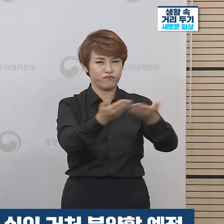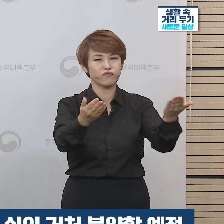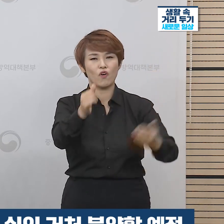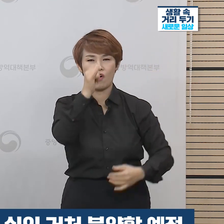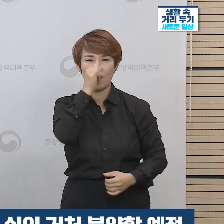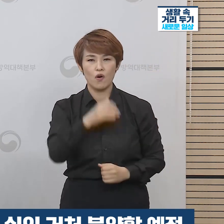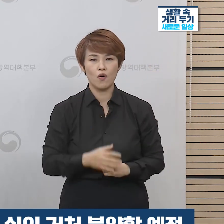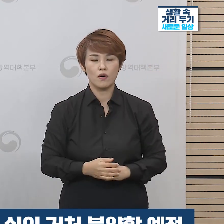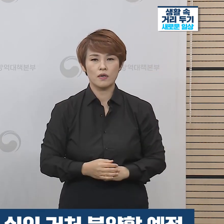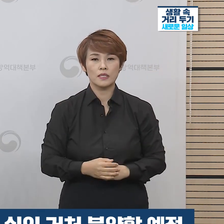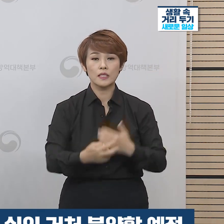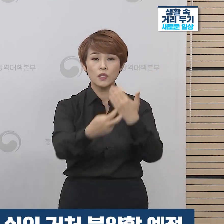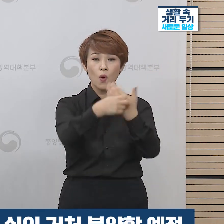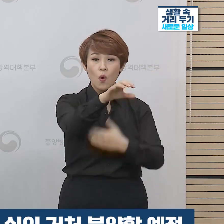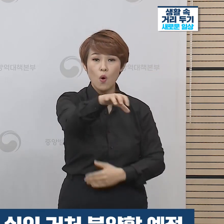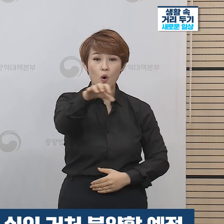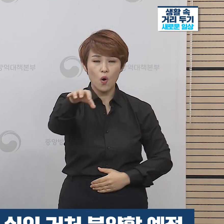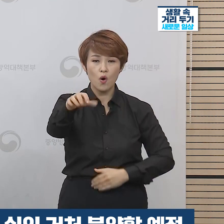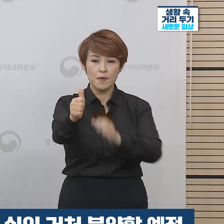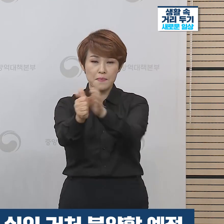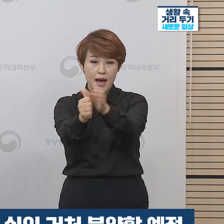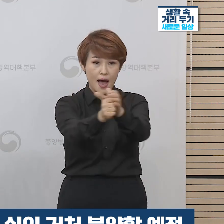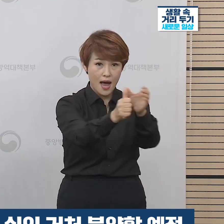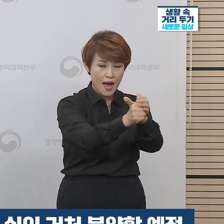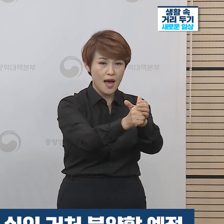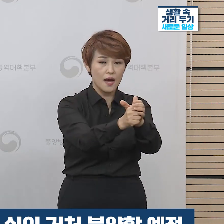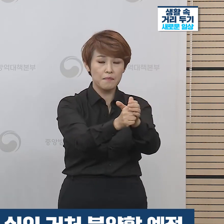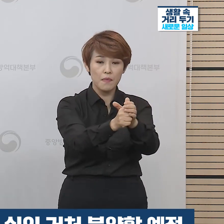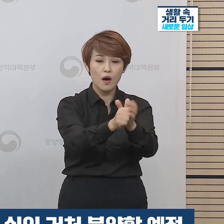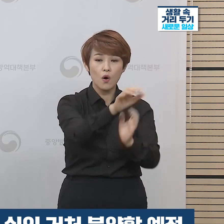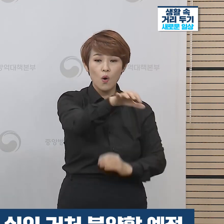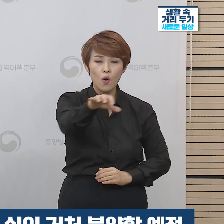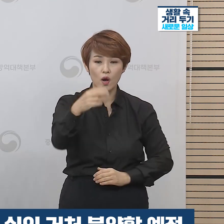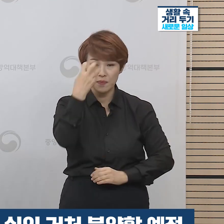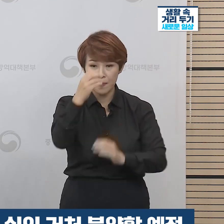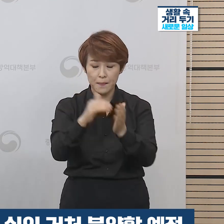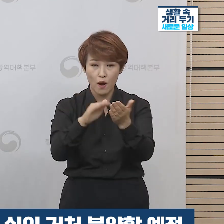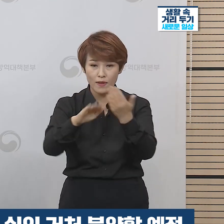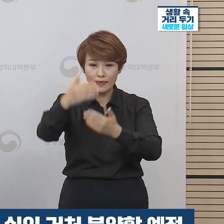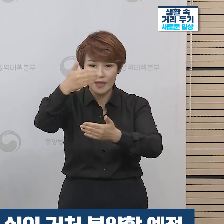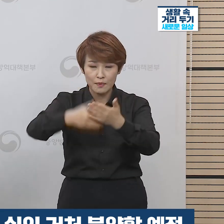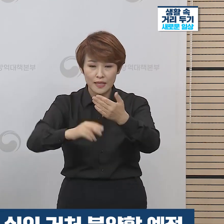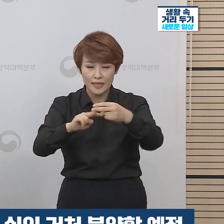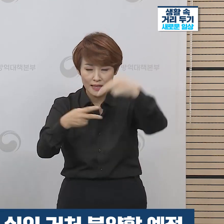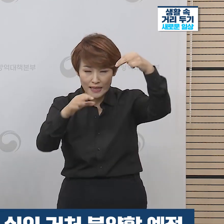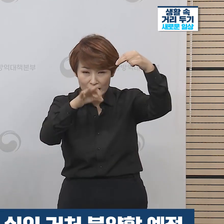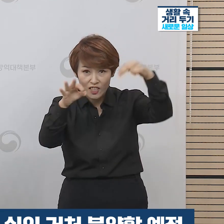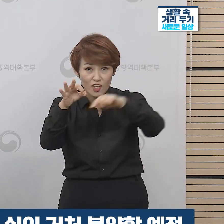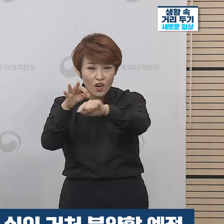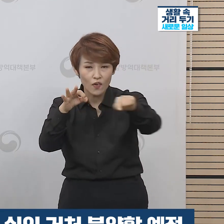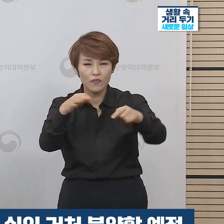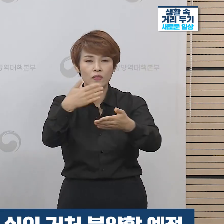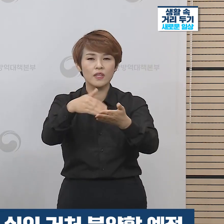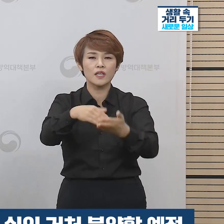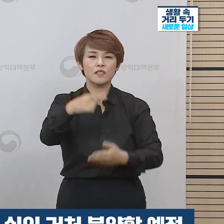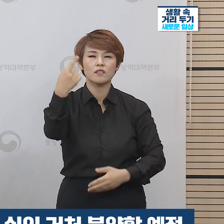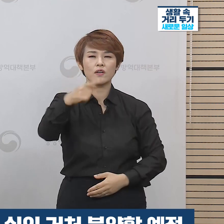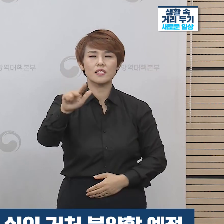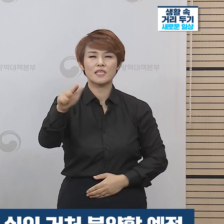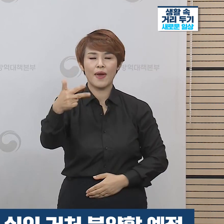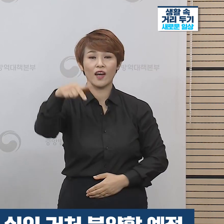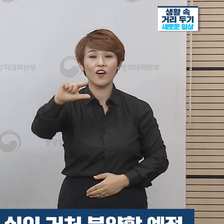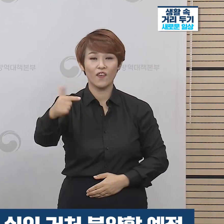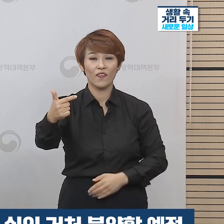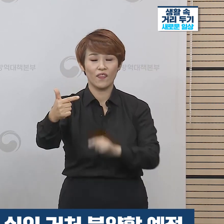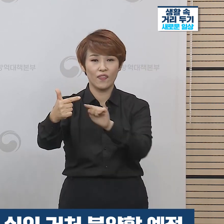수탉 검사 기관으로부터 검사 후에 남은 자며 자녀 검체 약 1700원 의 코로나 일부